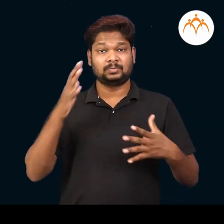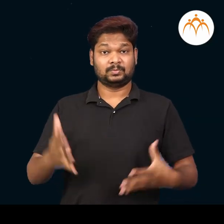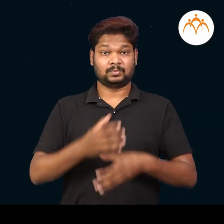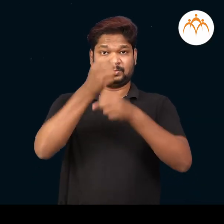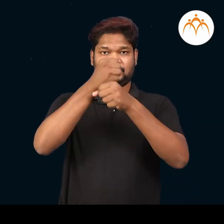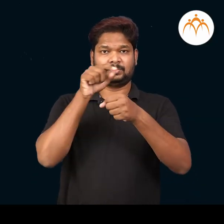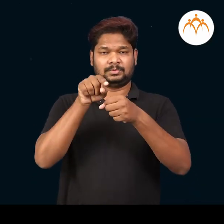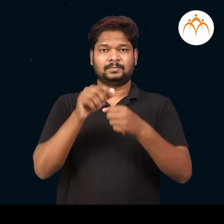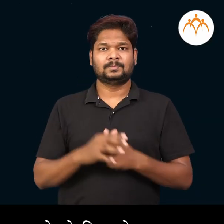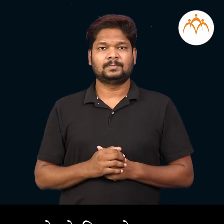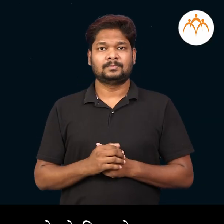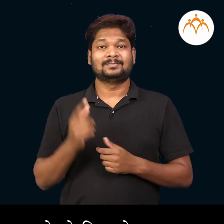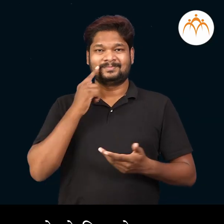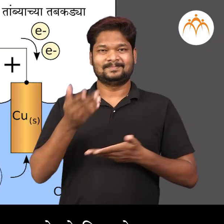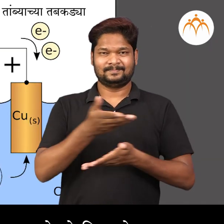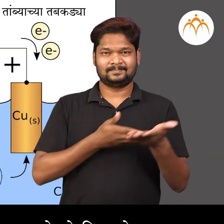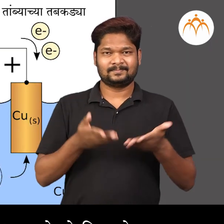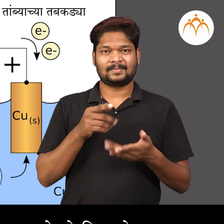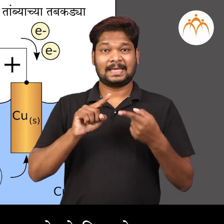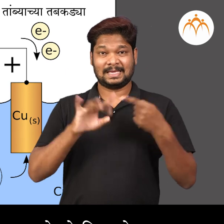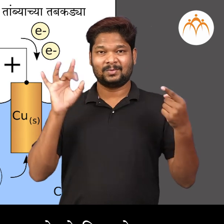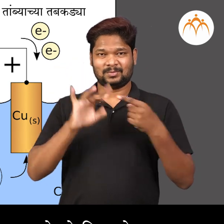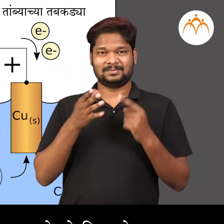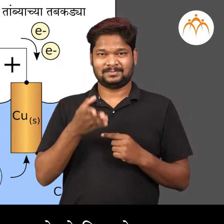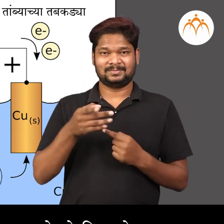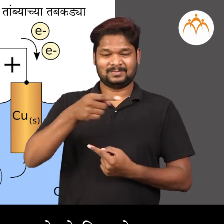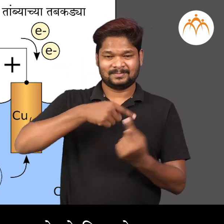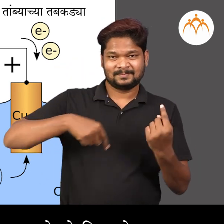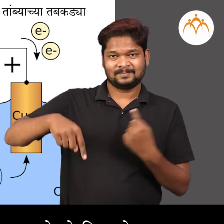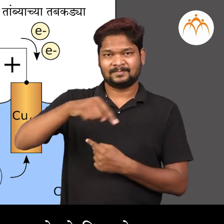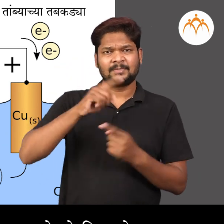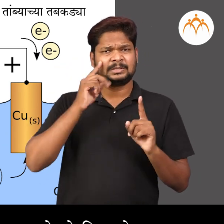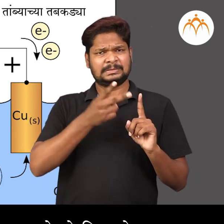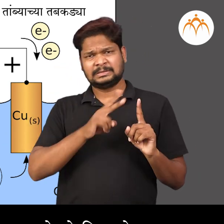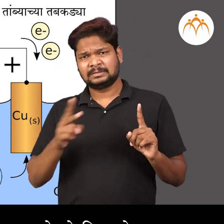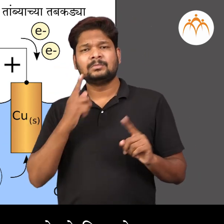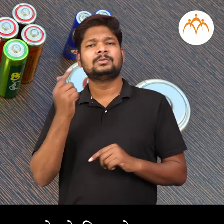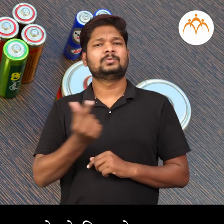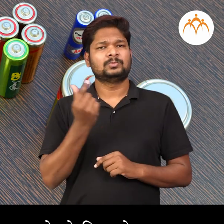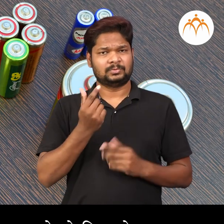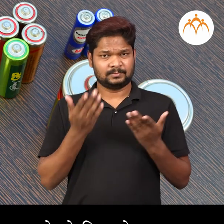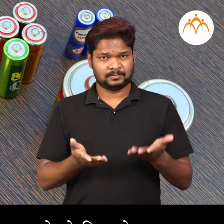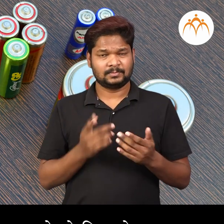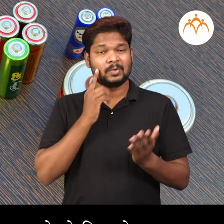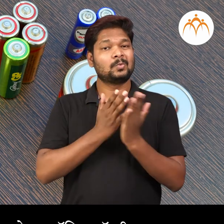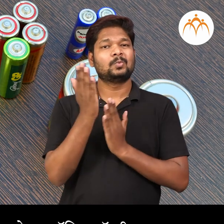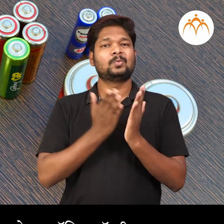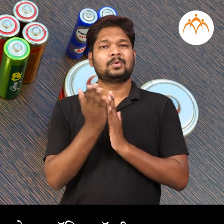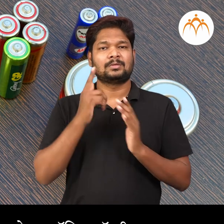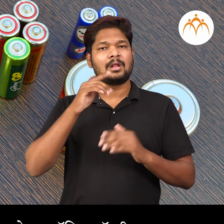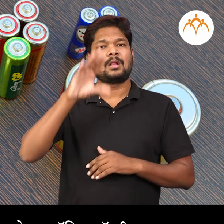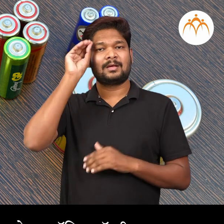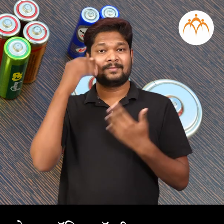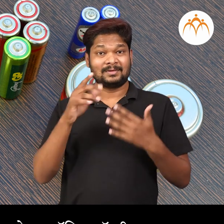सारांश आपण विद्युत घटा चेयर विविध उपयोग जन्म 12